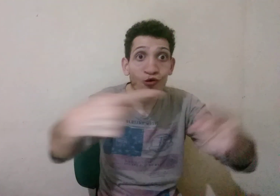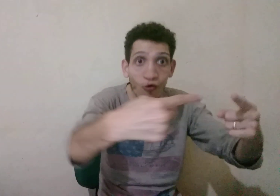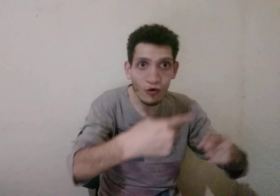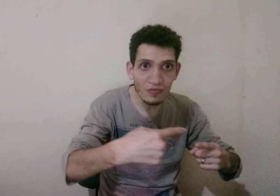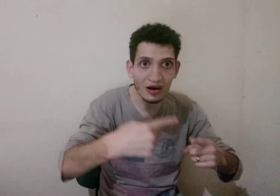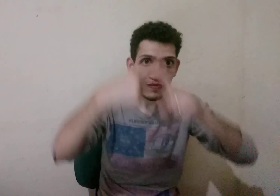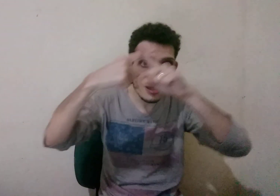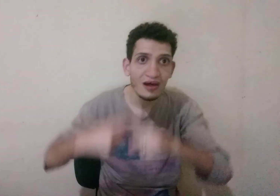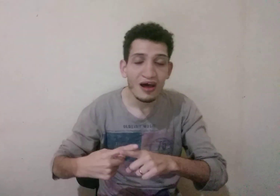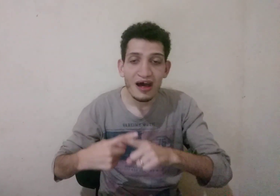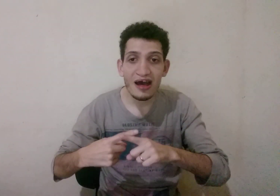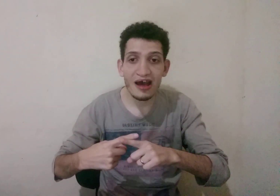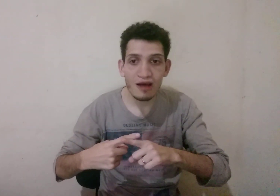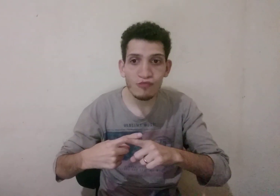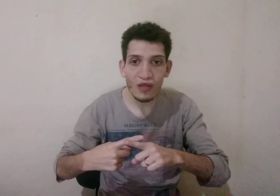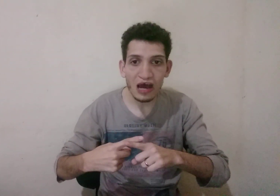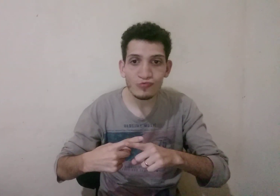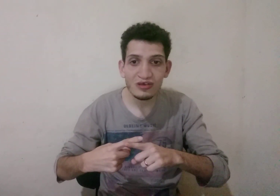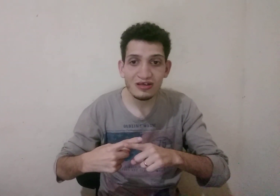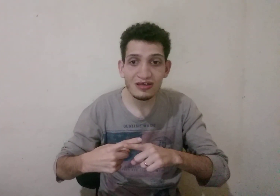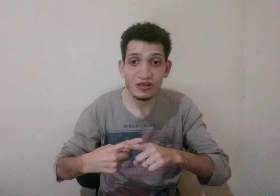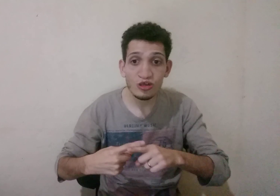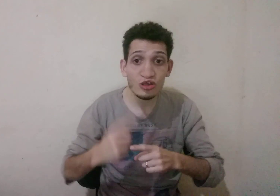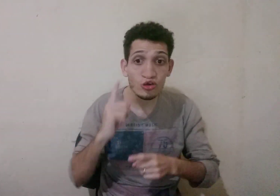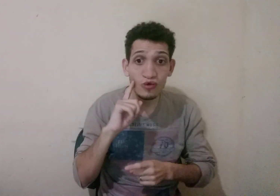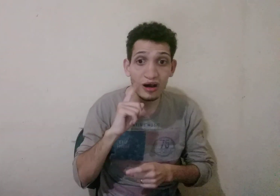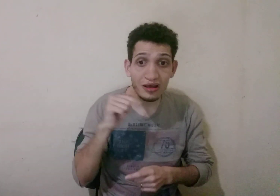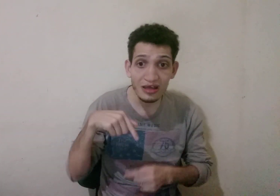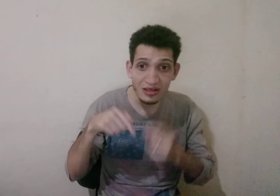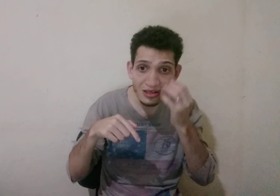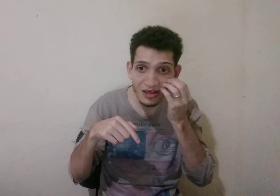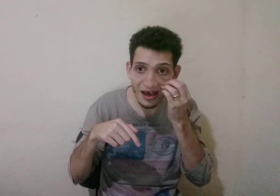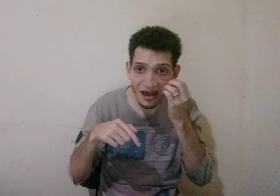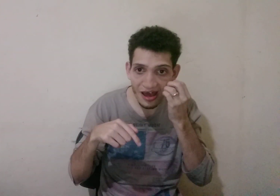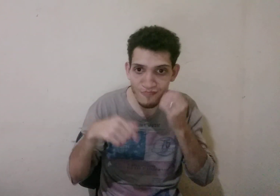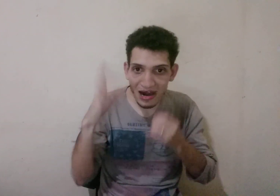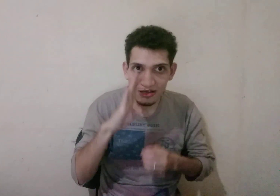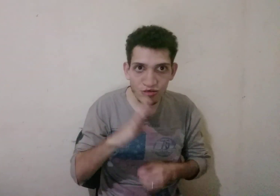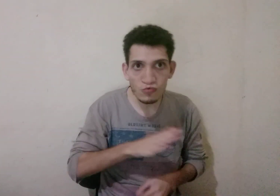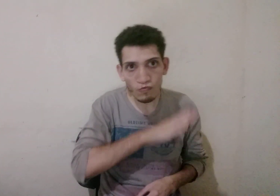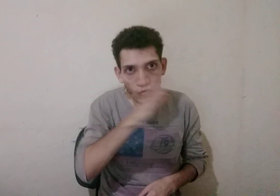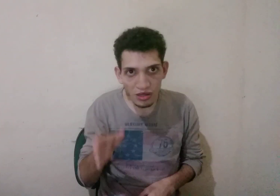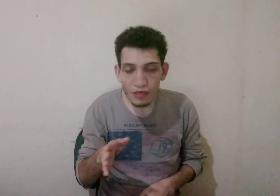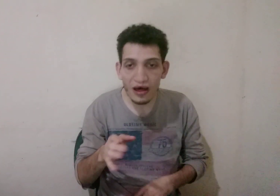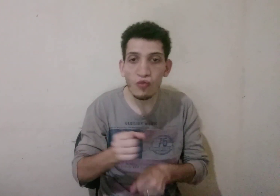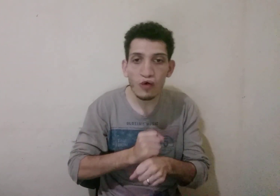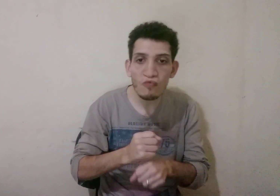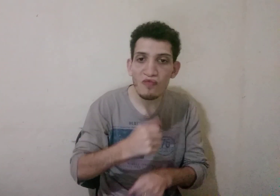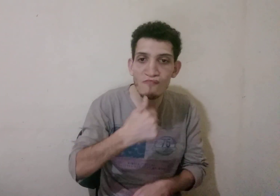ou contra, né? O campeonato. E Brasil foi, né, no ano de